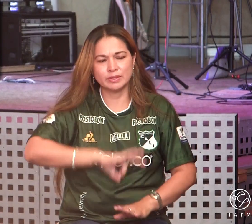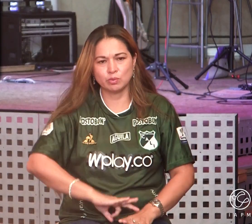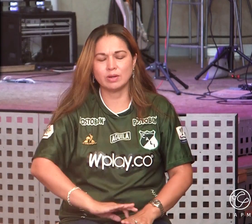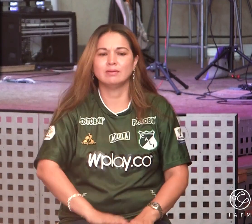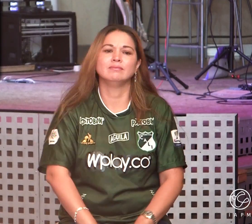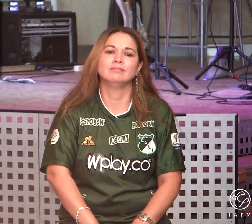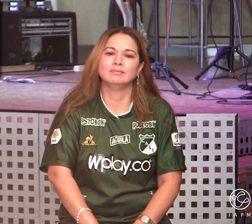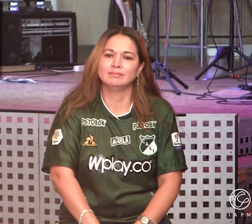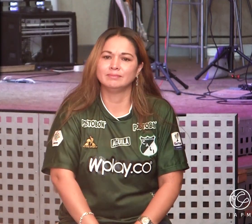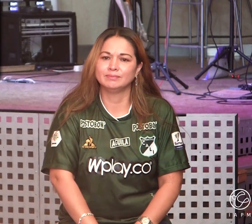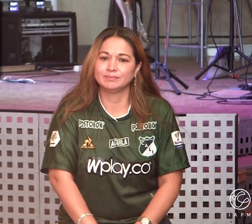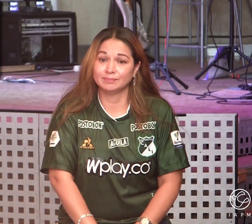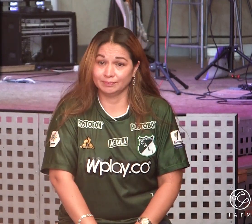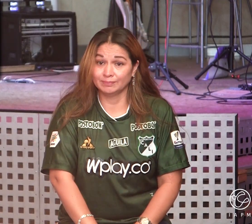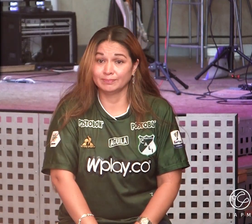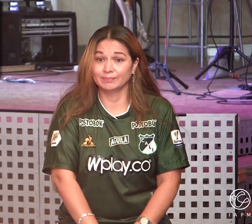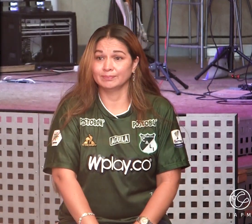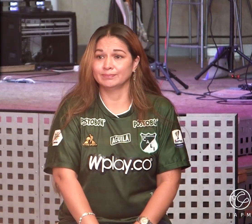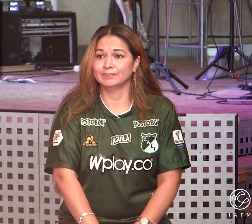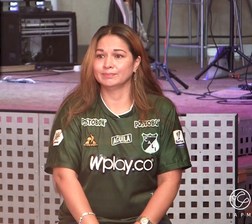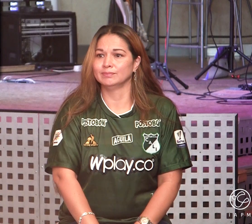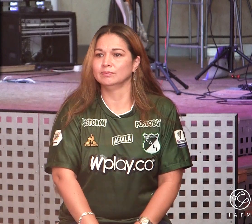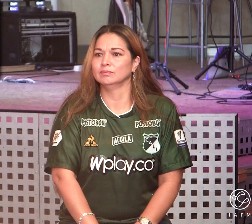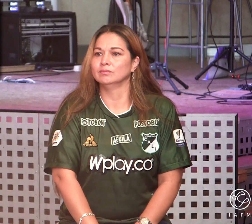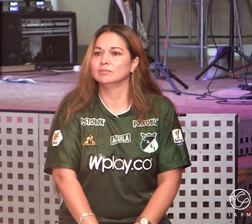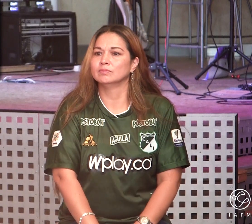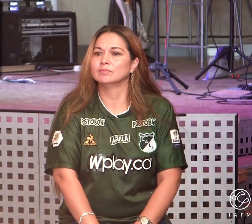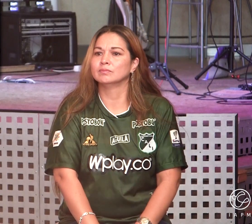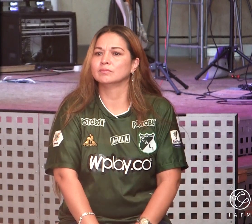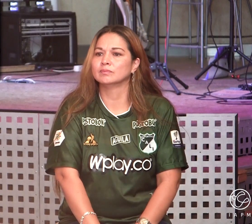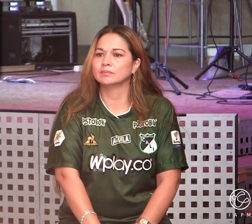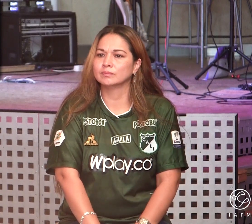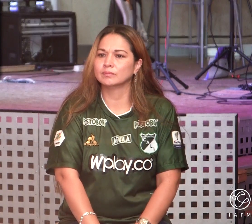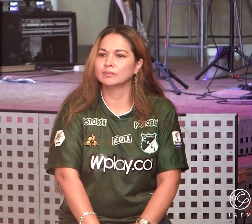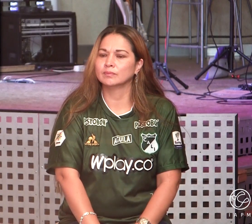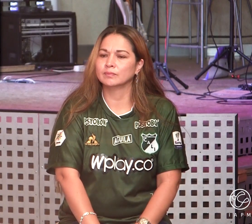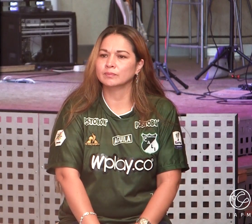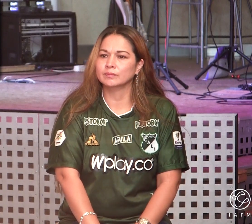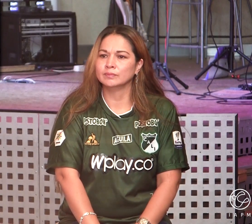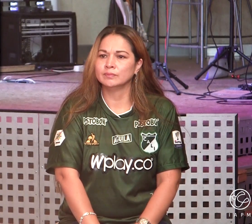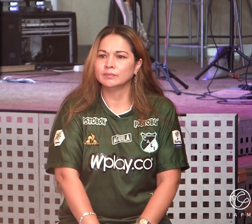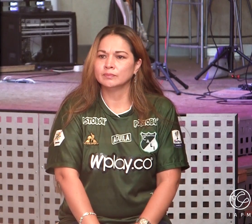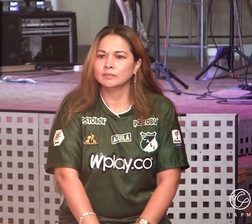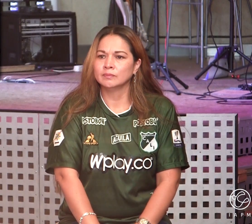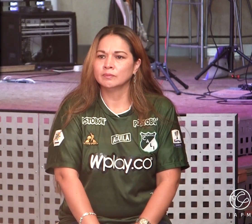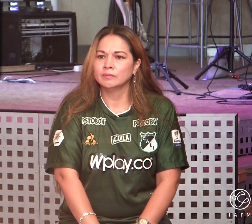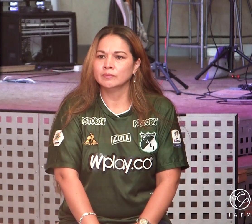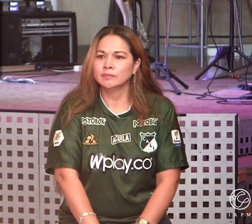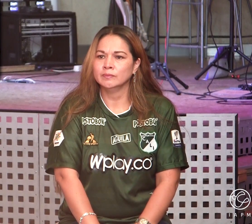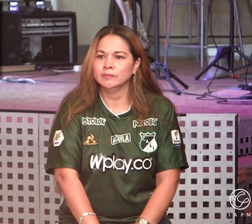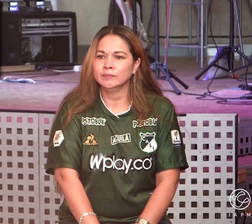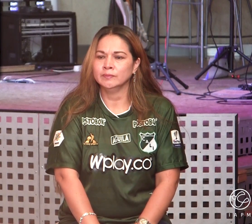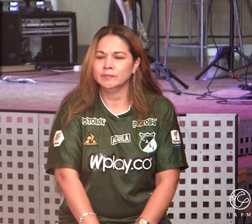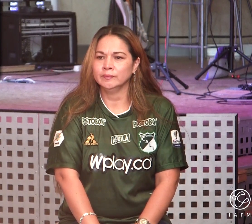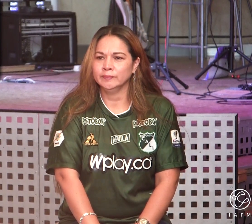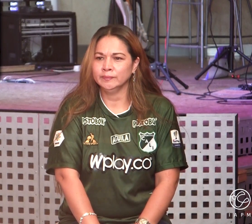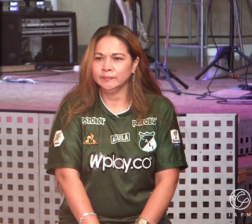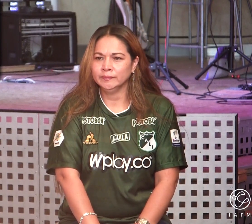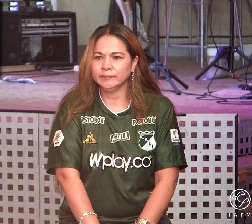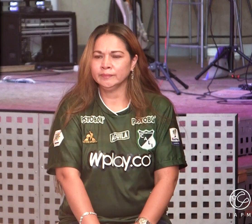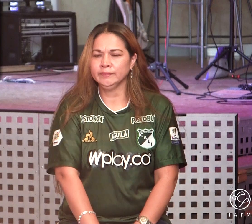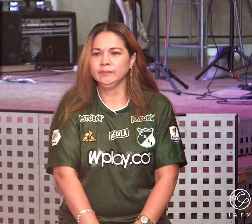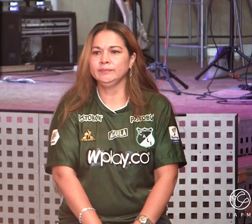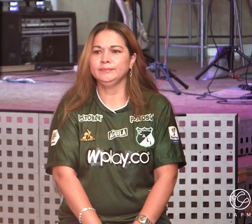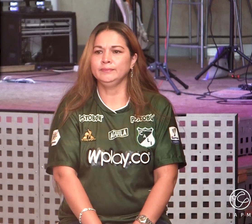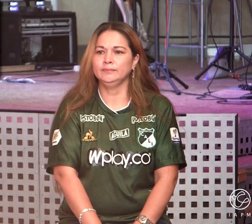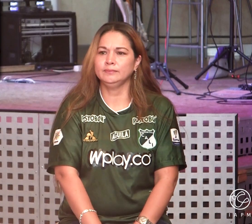imposible de vivir, imposible. La única manera es Jesús viviendo su vida en mí. Eso nos habla